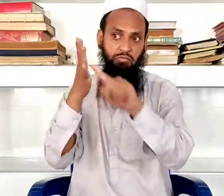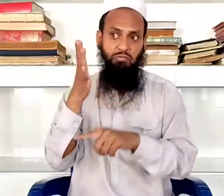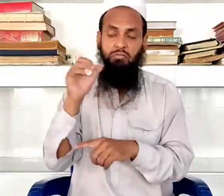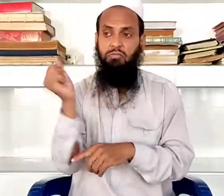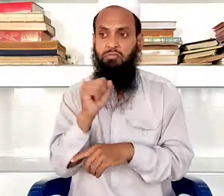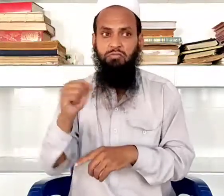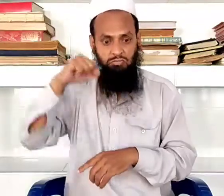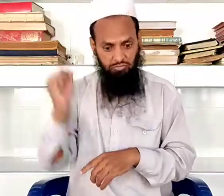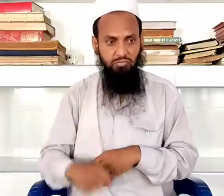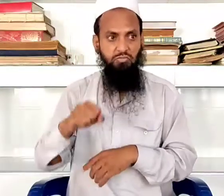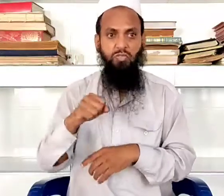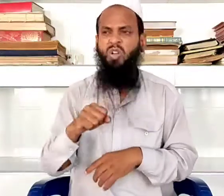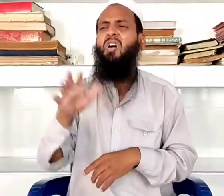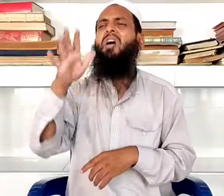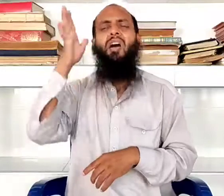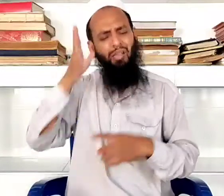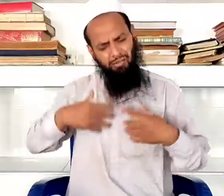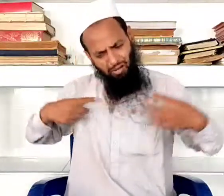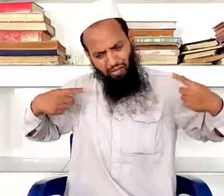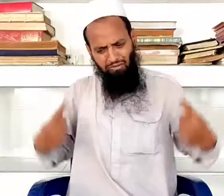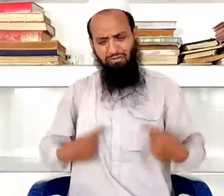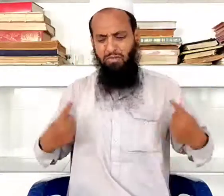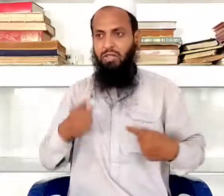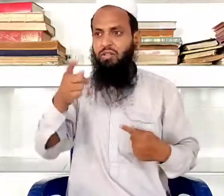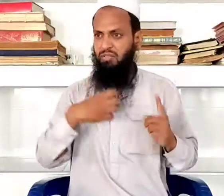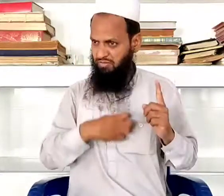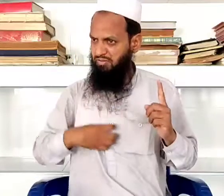راستی لوگ ہوں اور دوسرے